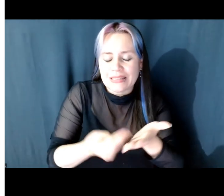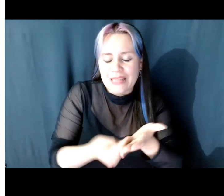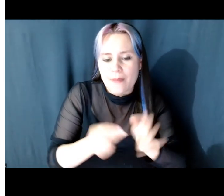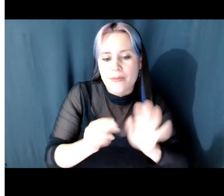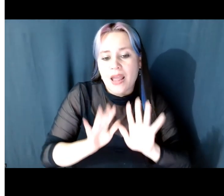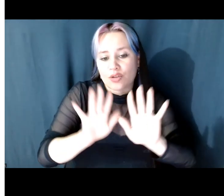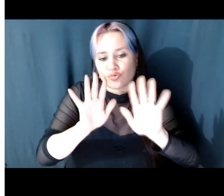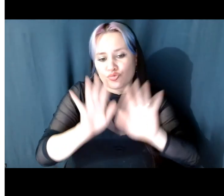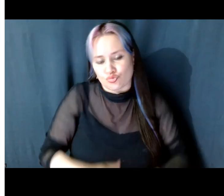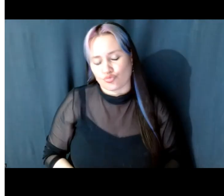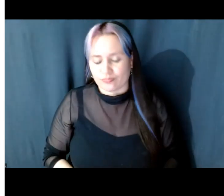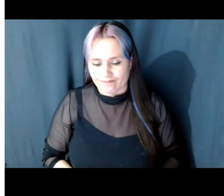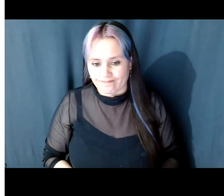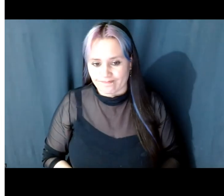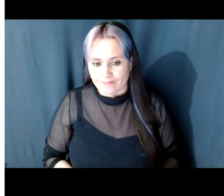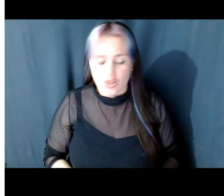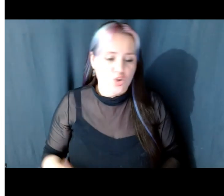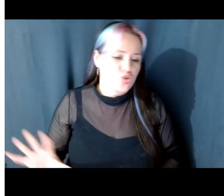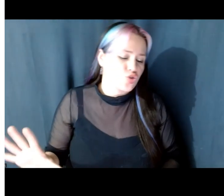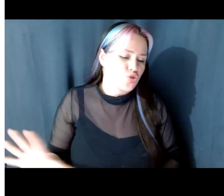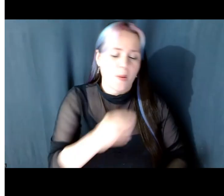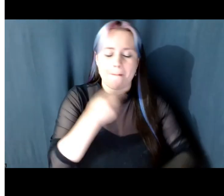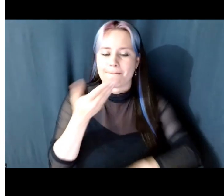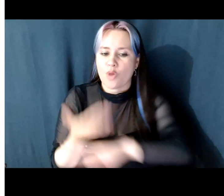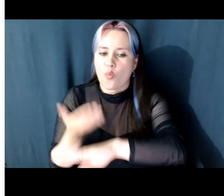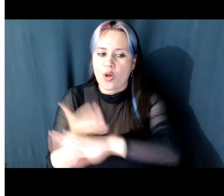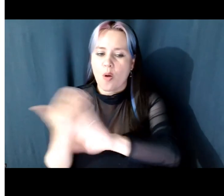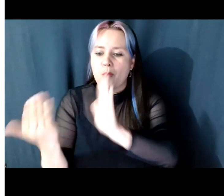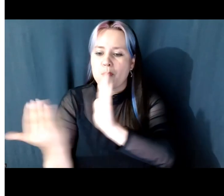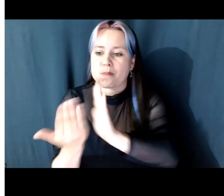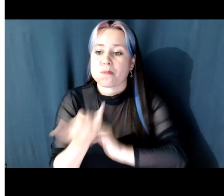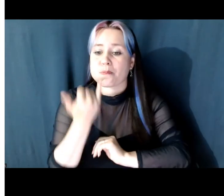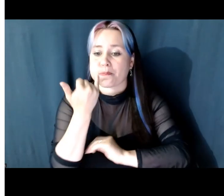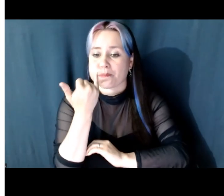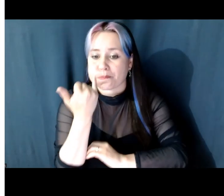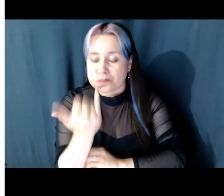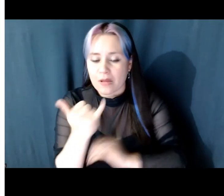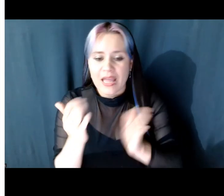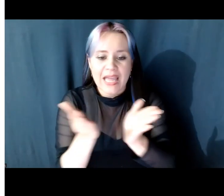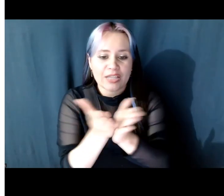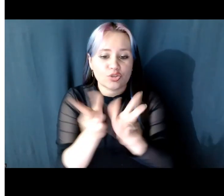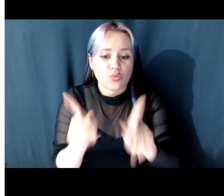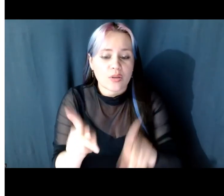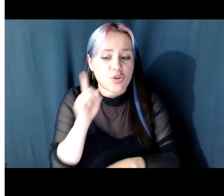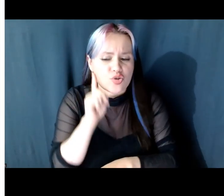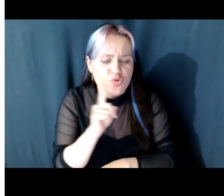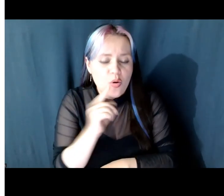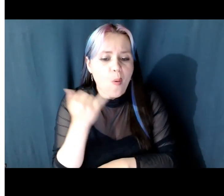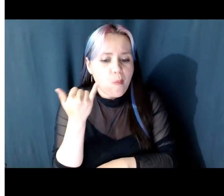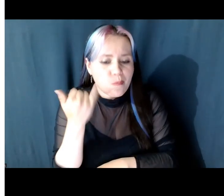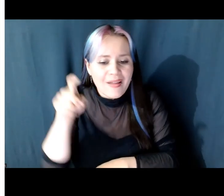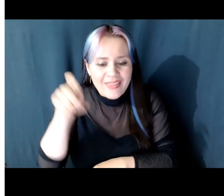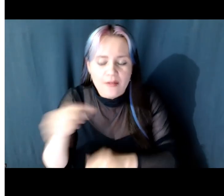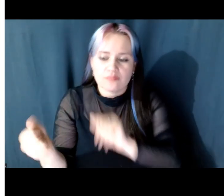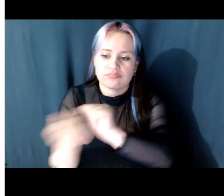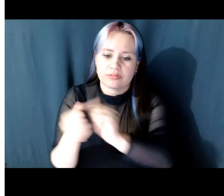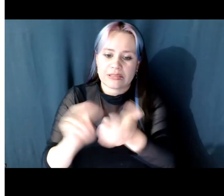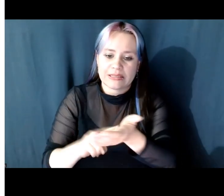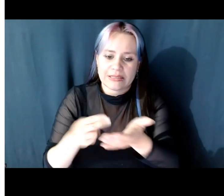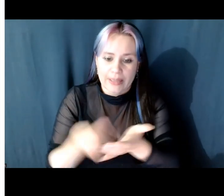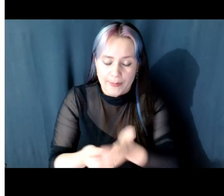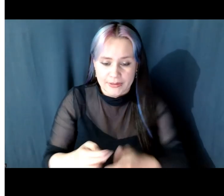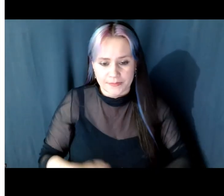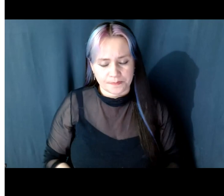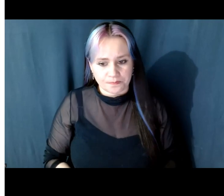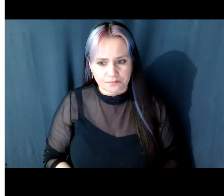los contextos es necesario garantizar información accesible para quienes comprenden el mundo que les rodea desde su experiencia visual a